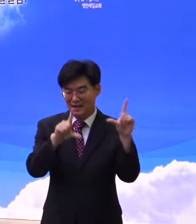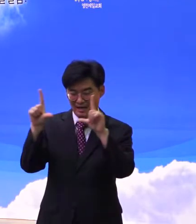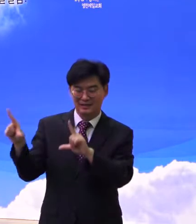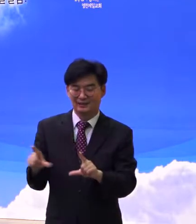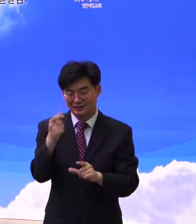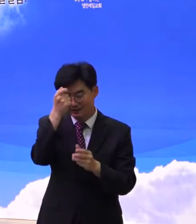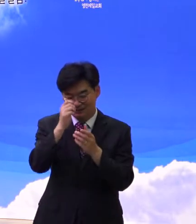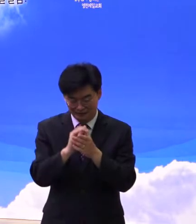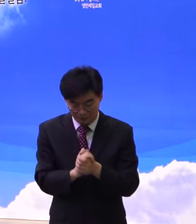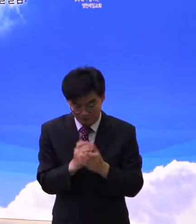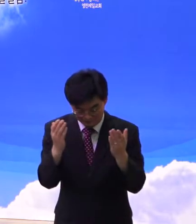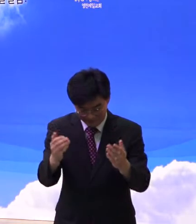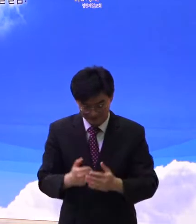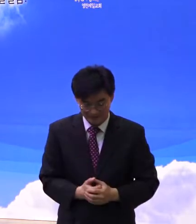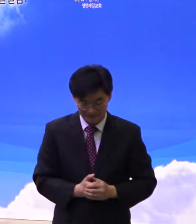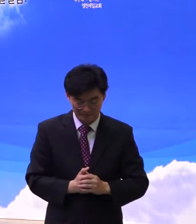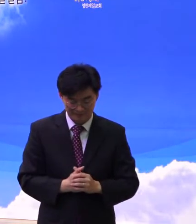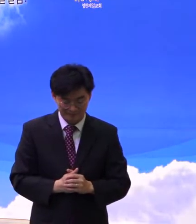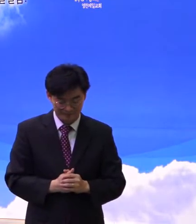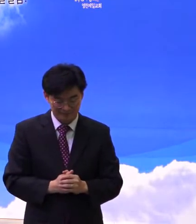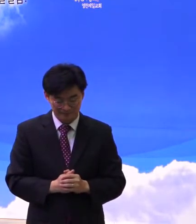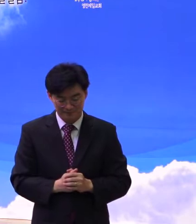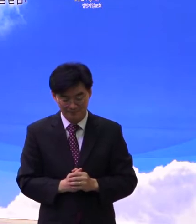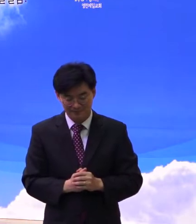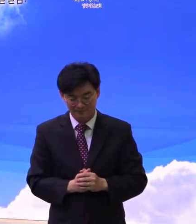이름으로 축복합니다. 기도하겠습니다.